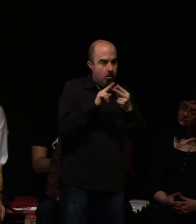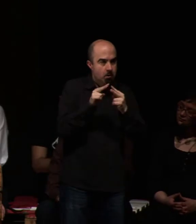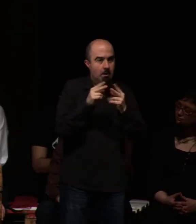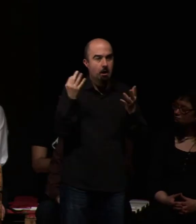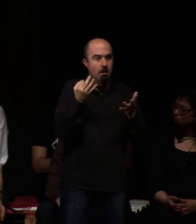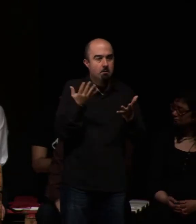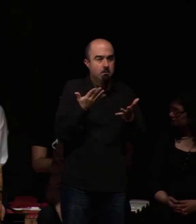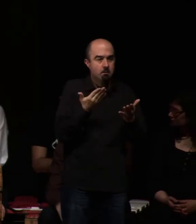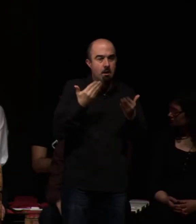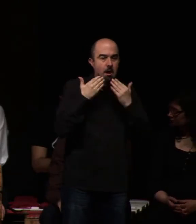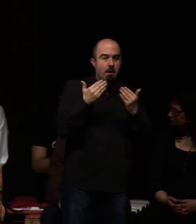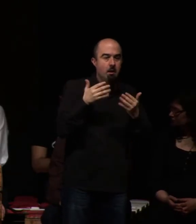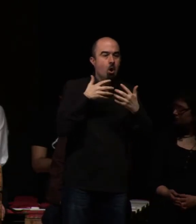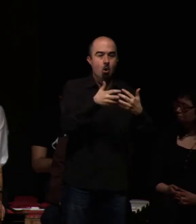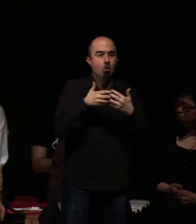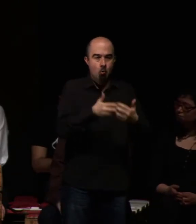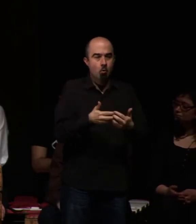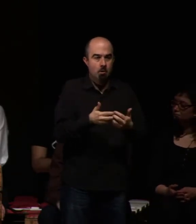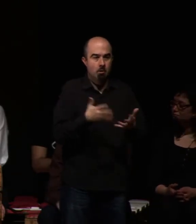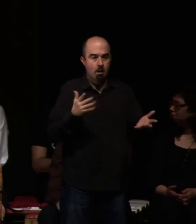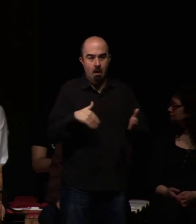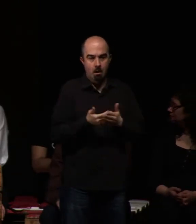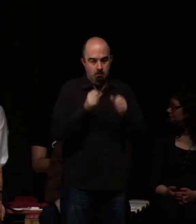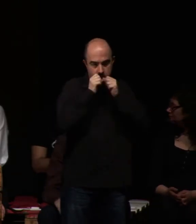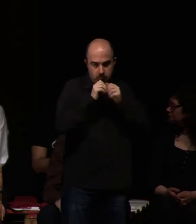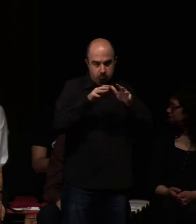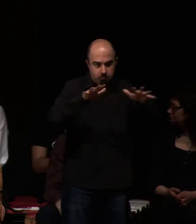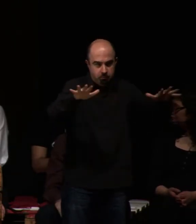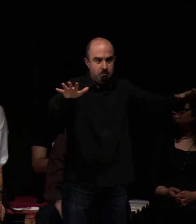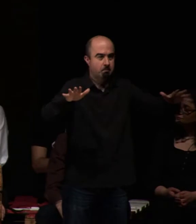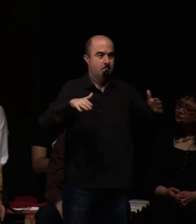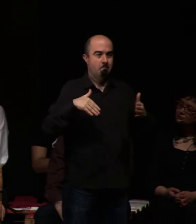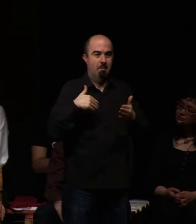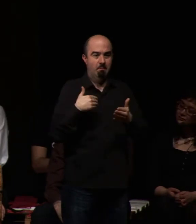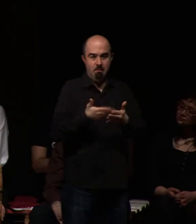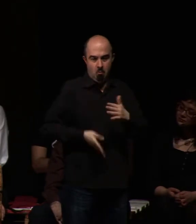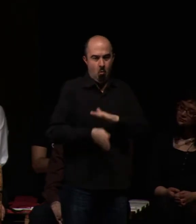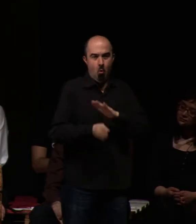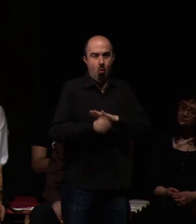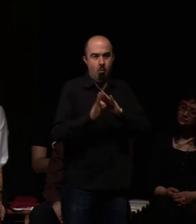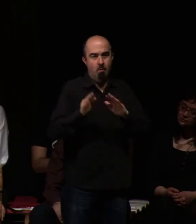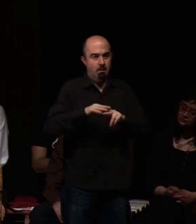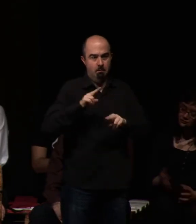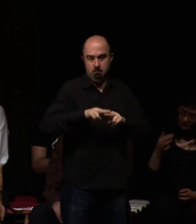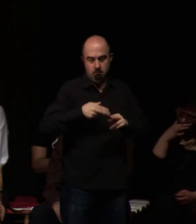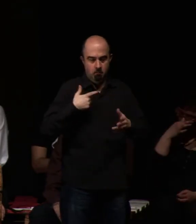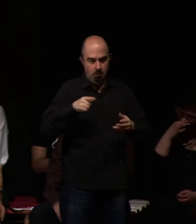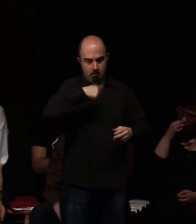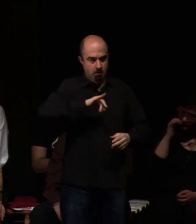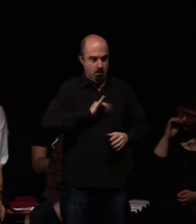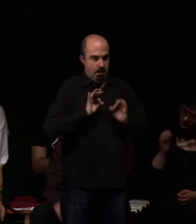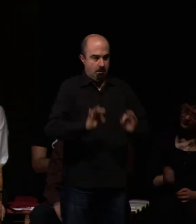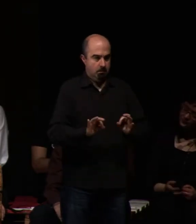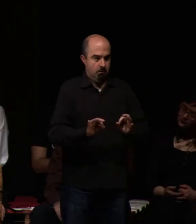és en la lluita on ens sostenim i ens expandim i ens expanem encara, de forma amb la constància perseverant que ens defineix.